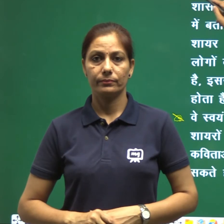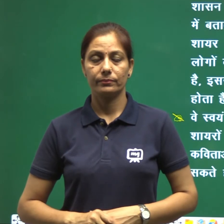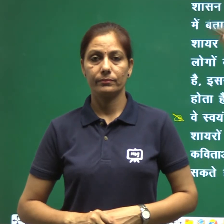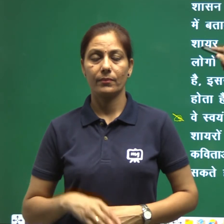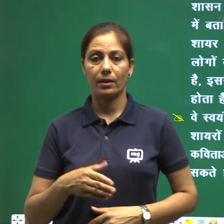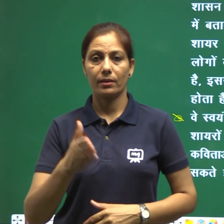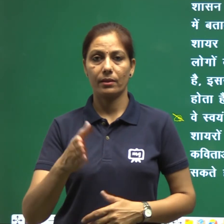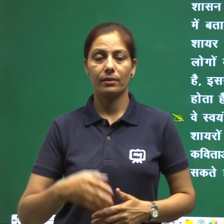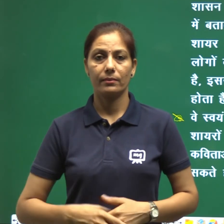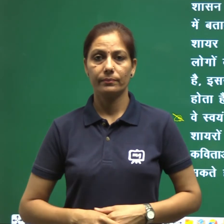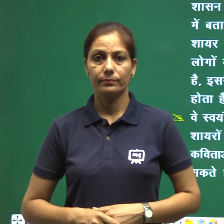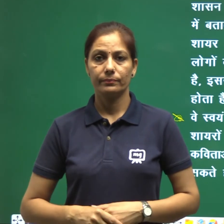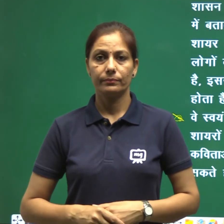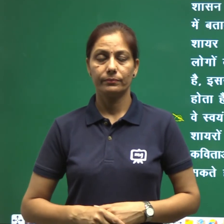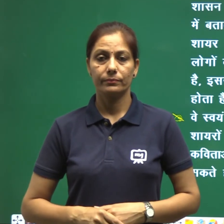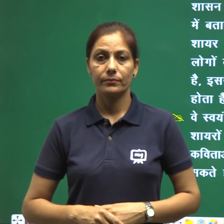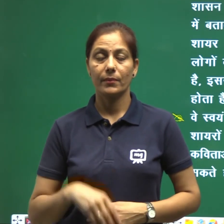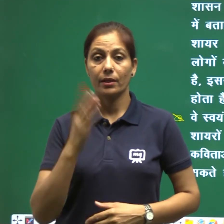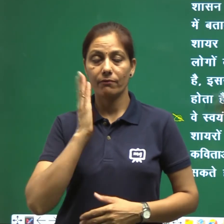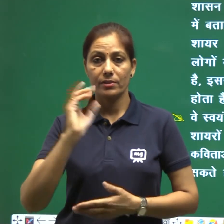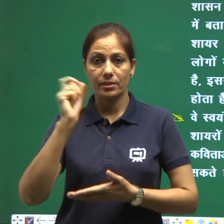आगे कवि शायरों और